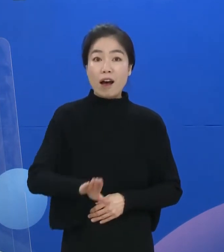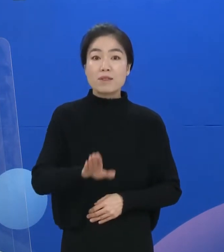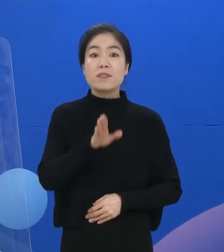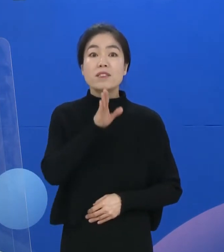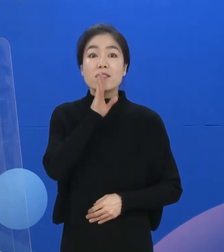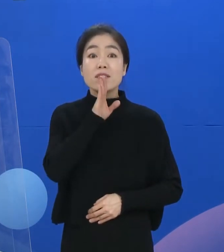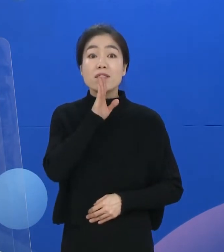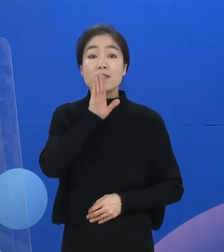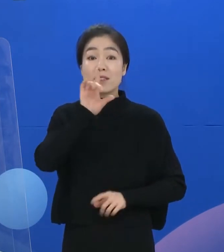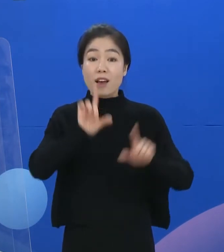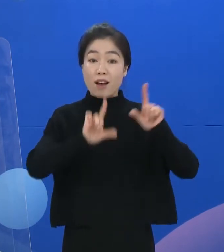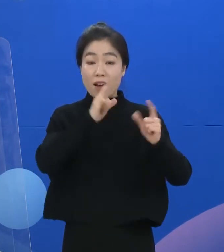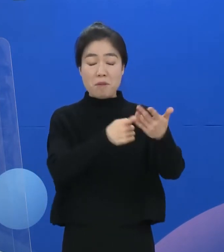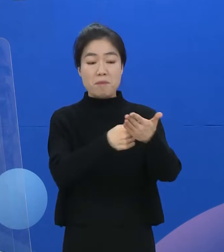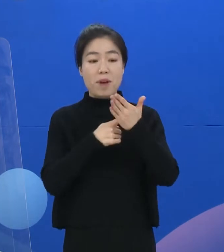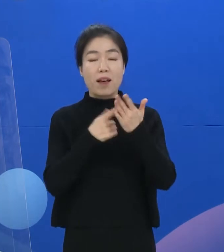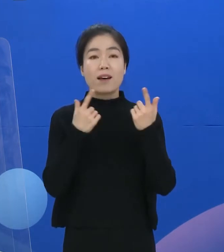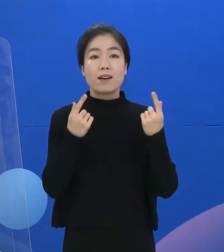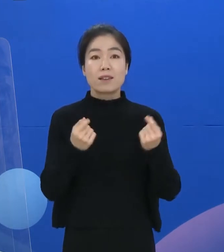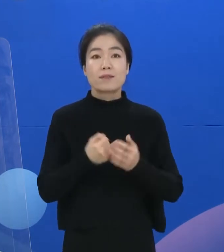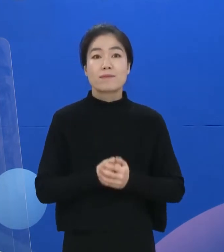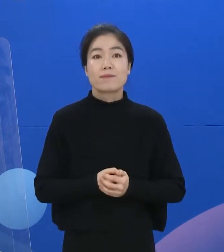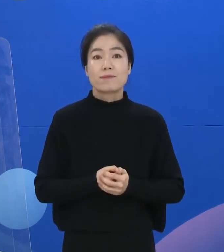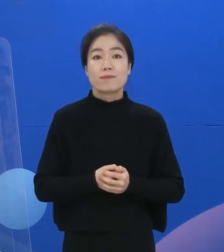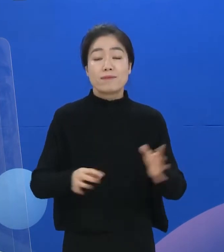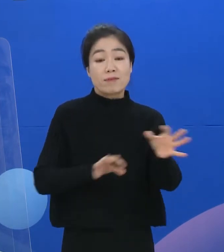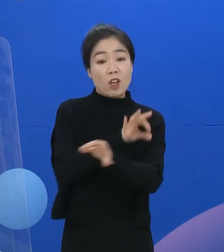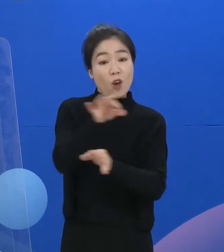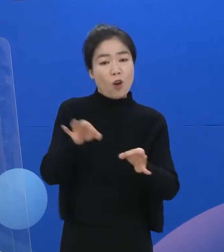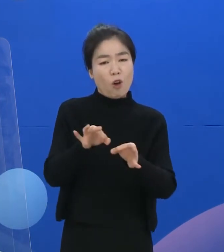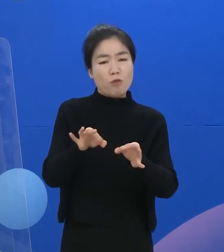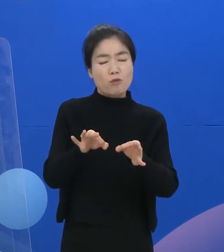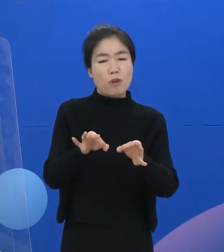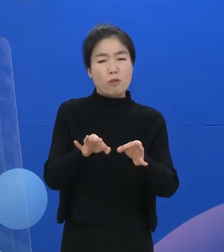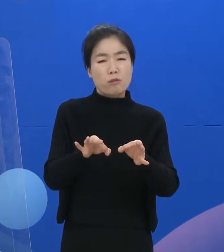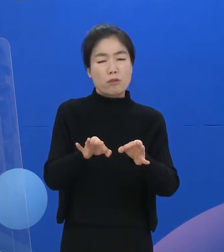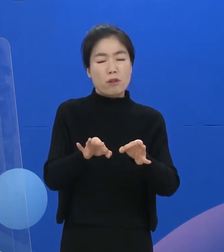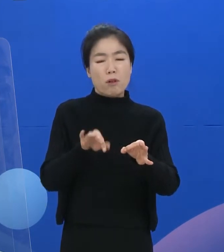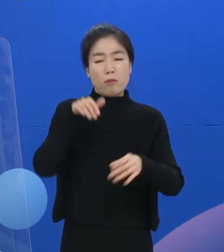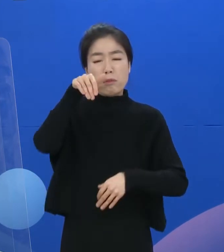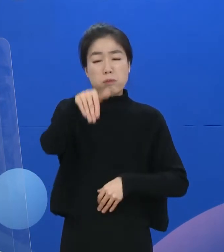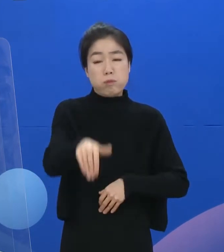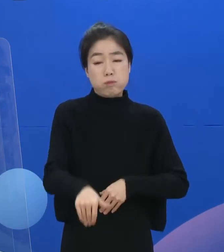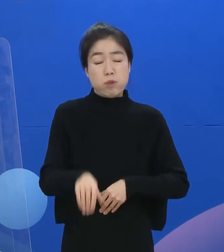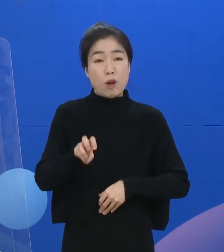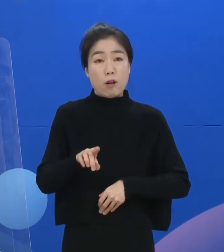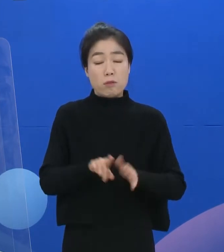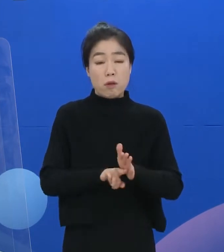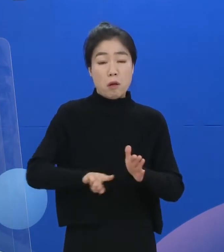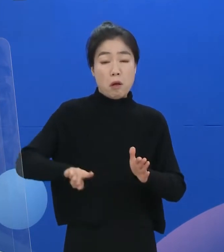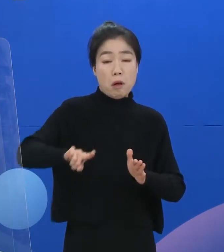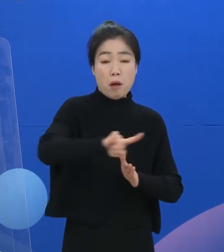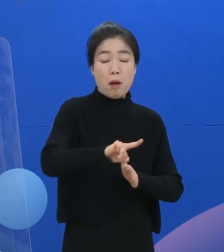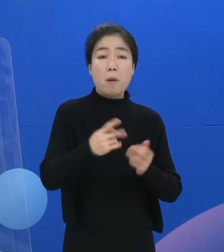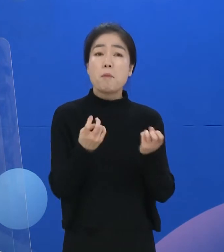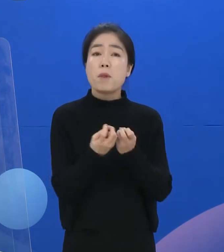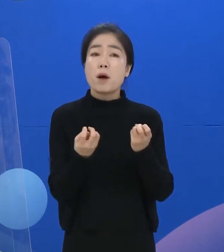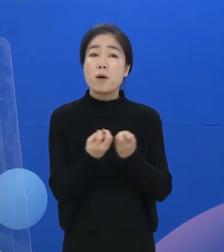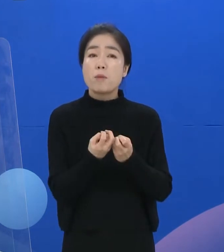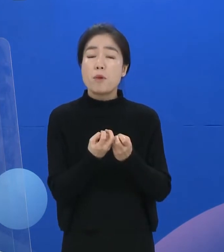있습니다 불과 3년 전만 해도 상상하기조차 어려웠지만 현실이 되고 있습니다